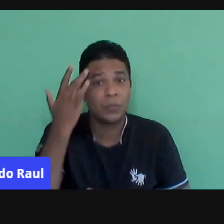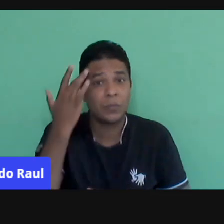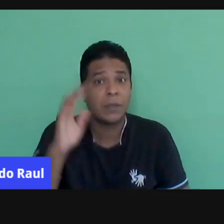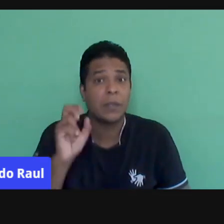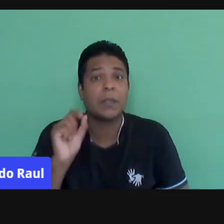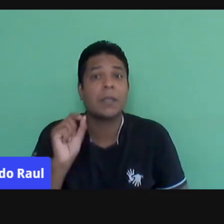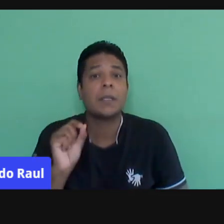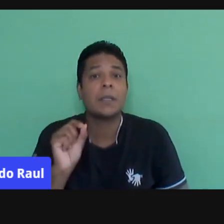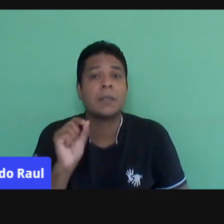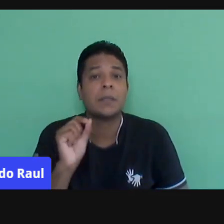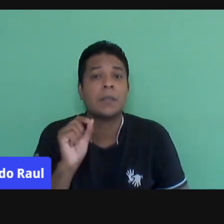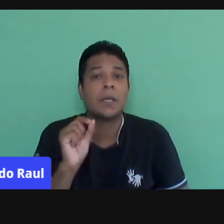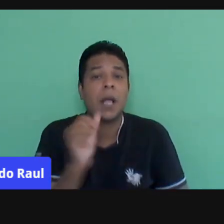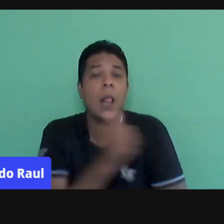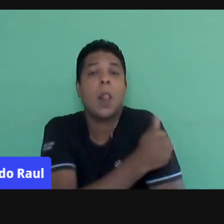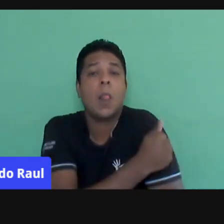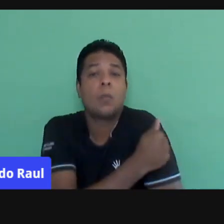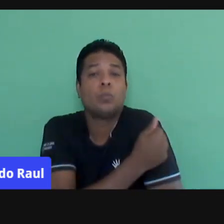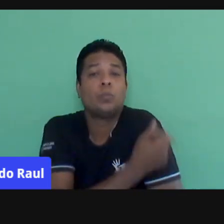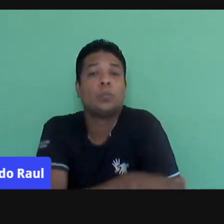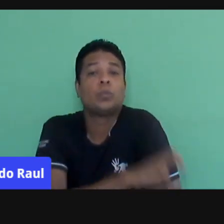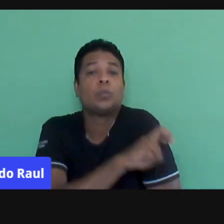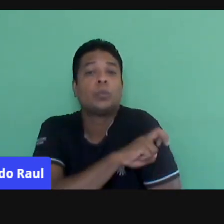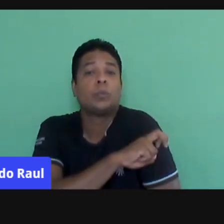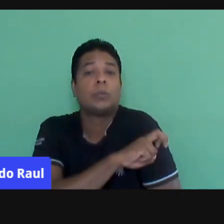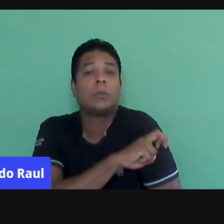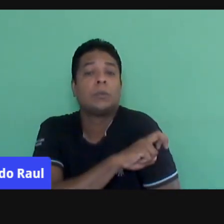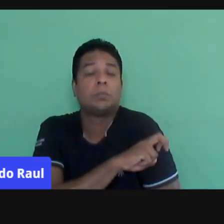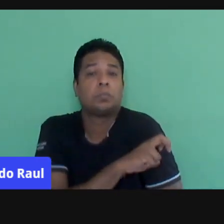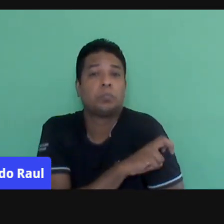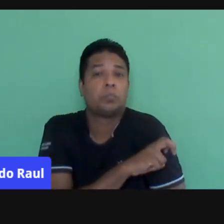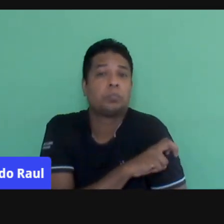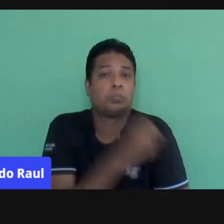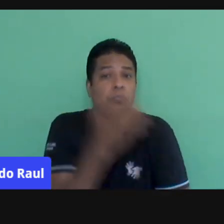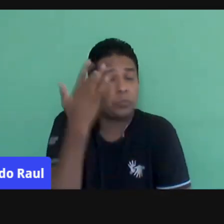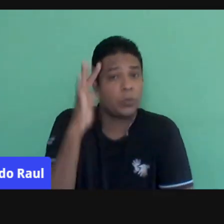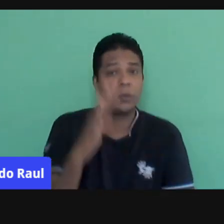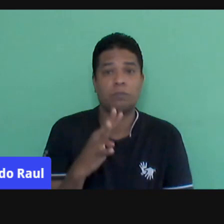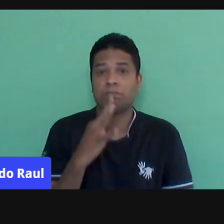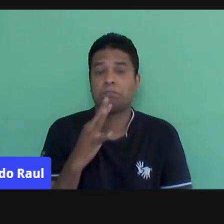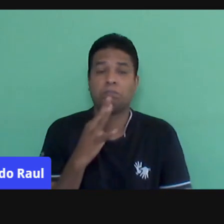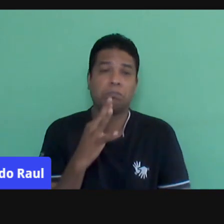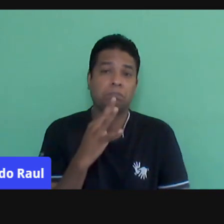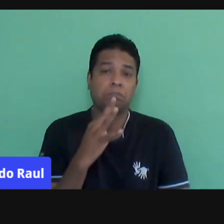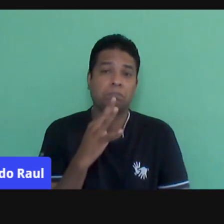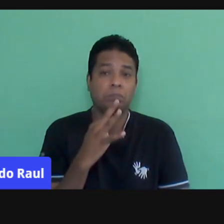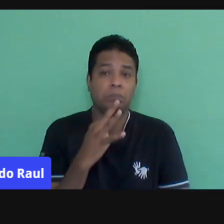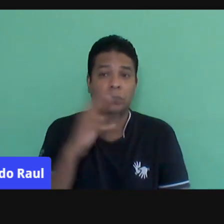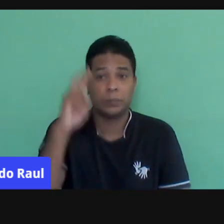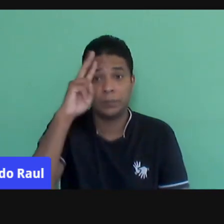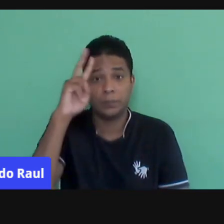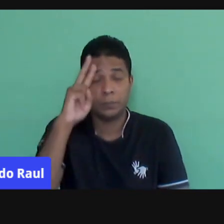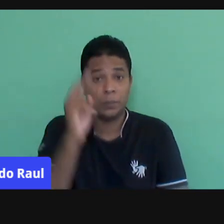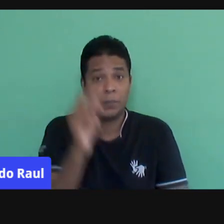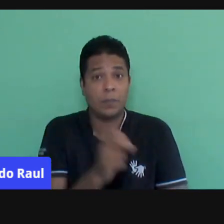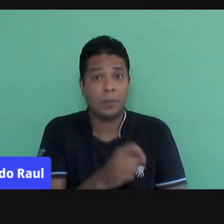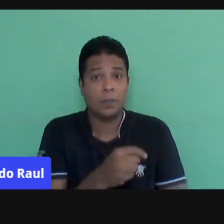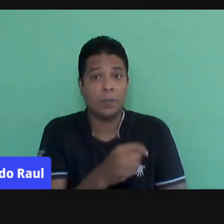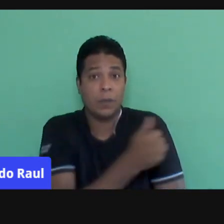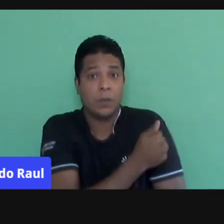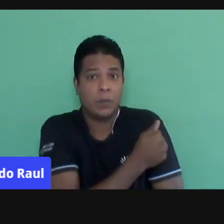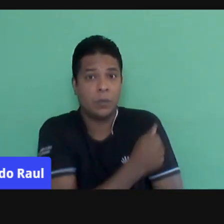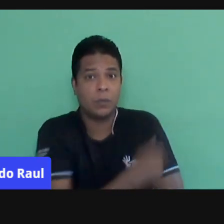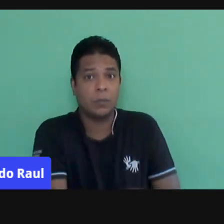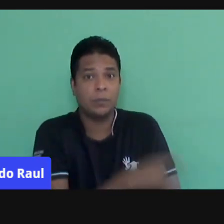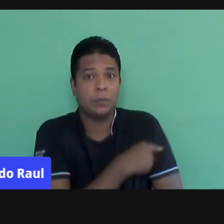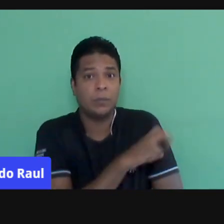5º ano, eu não sei dos conhecimentos que ele possui até o momento. E lembrando que esse aluno do 5º ano é o aluno